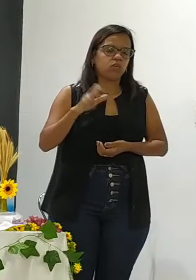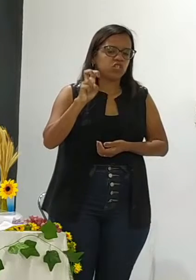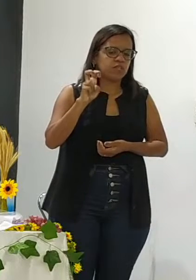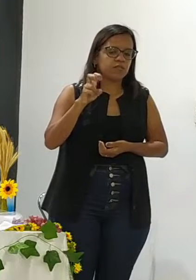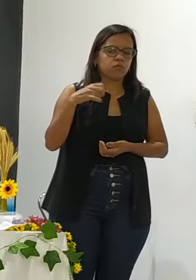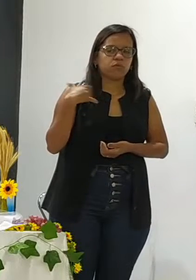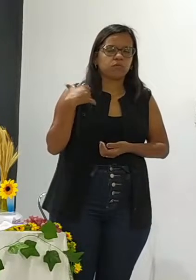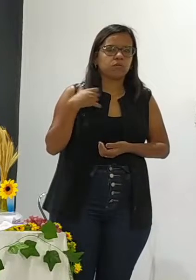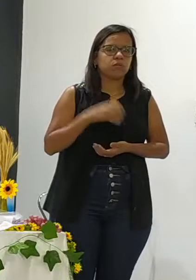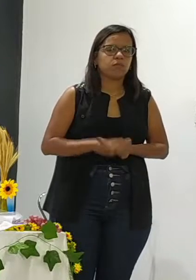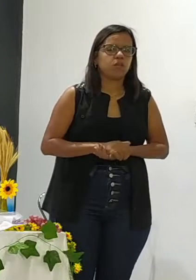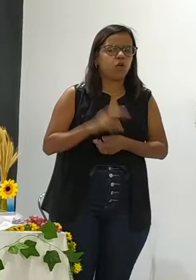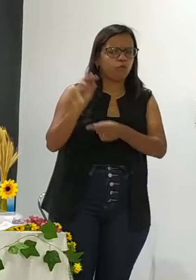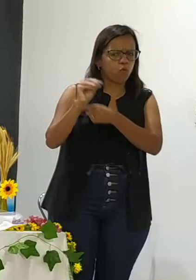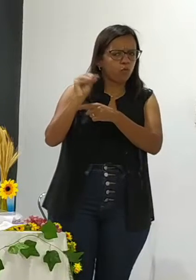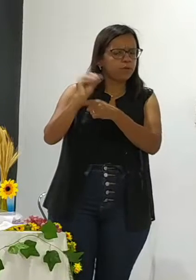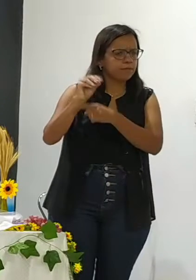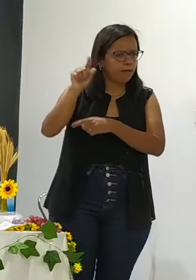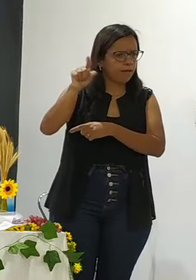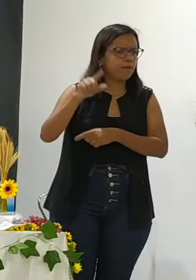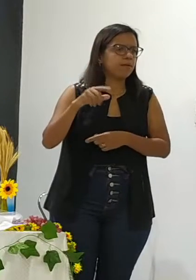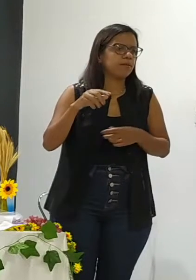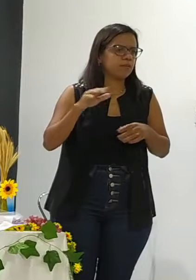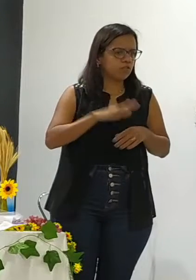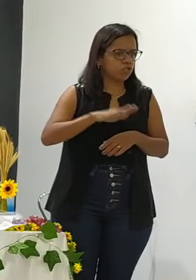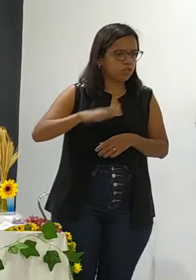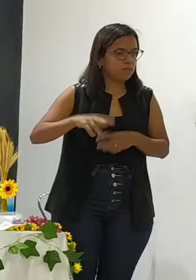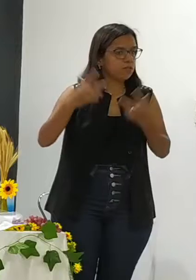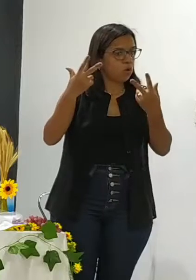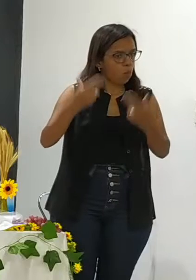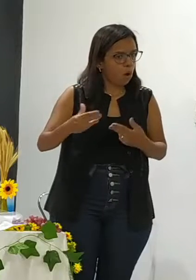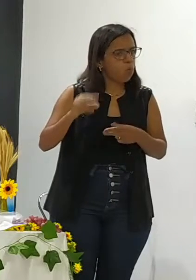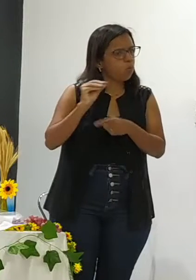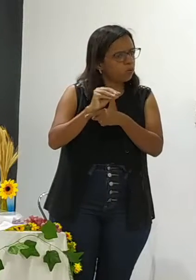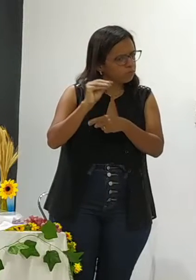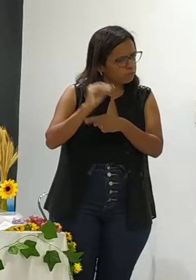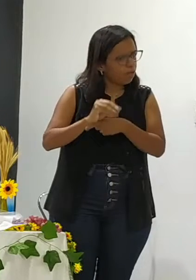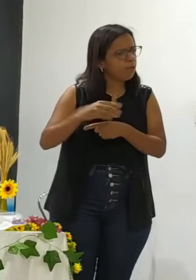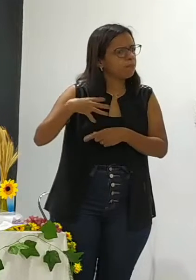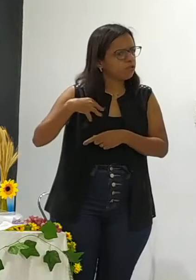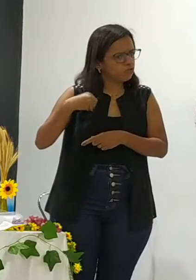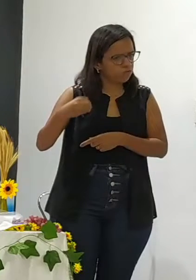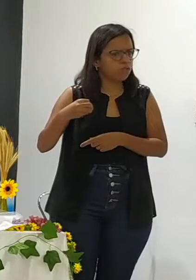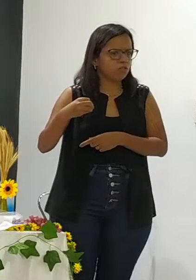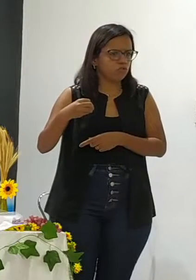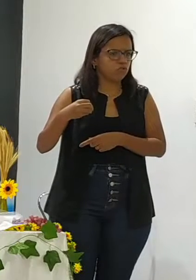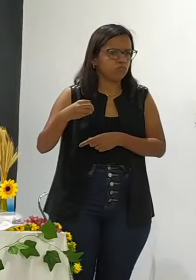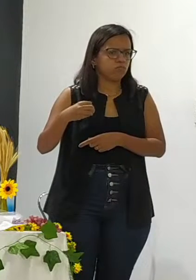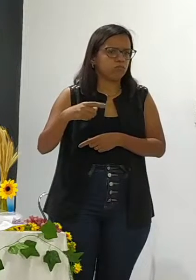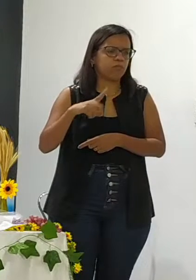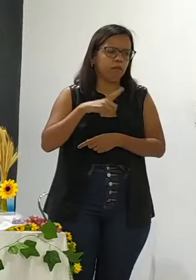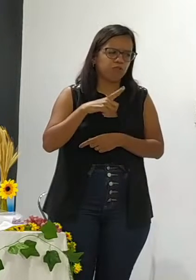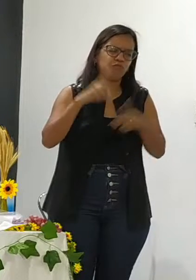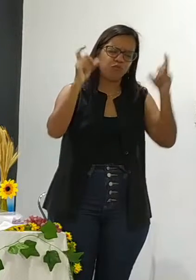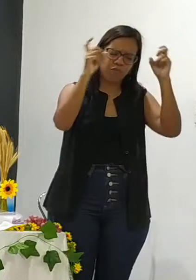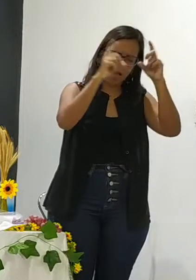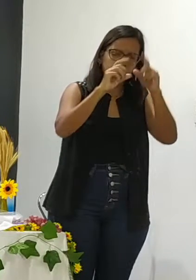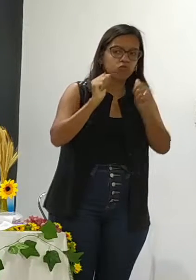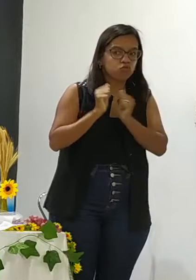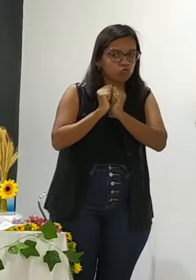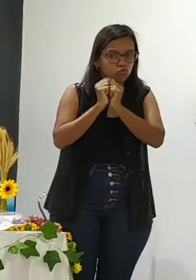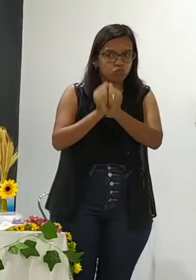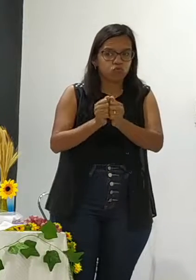Irmãos, eu vou ter no meu coração, eu vou criar essas crianças como minhas filhas. Toda dificuldade que tiver, mas nós vamos passar juntos. Sabe por